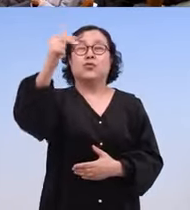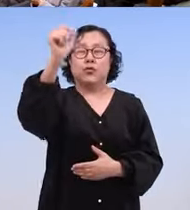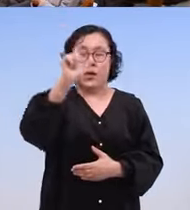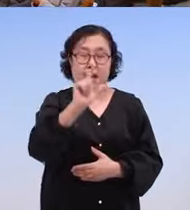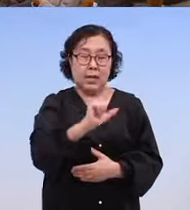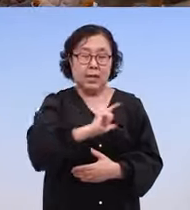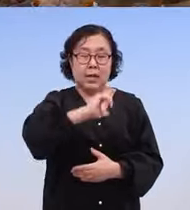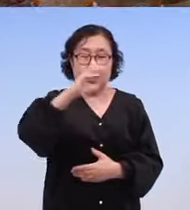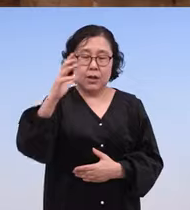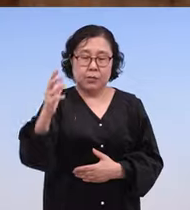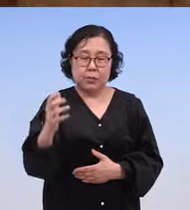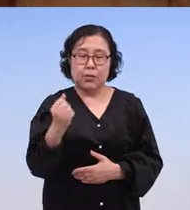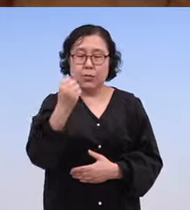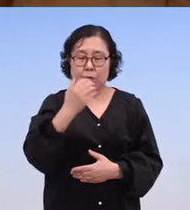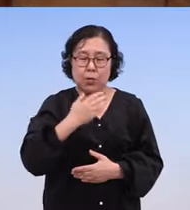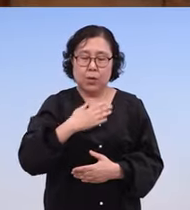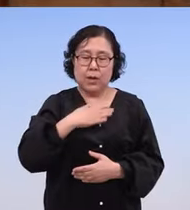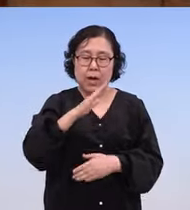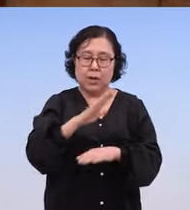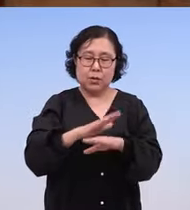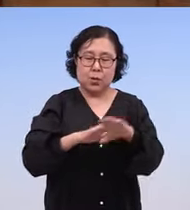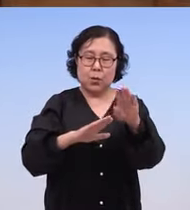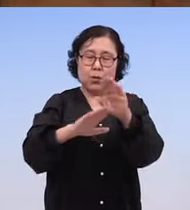주의 이름으로 내 손 들리라.